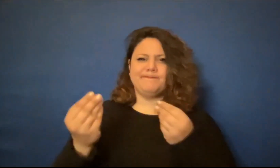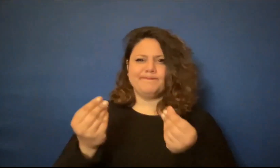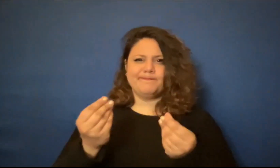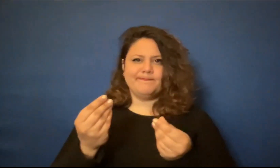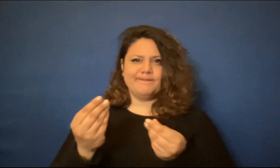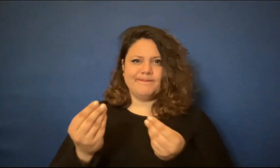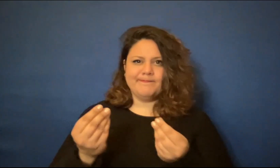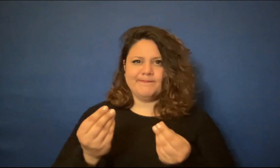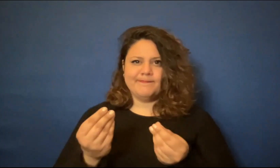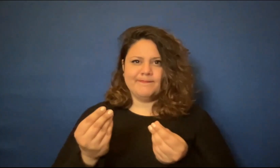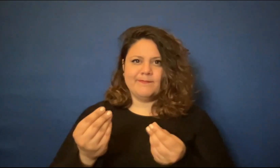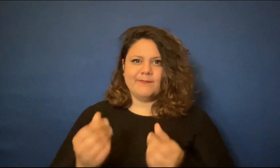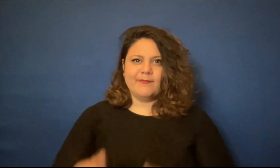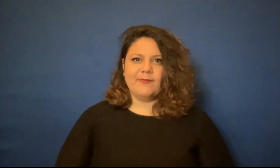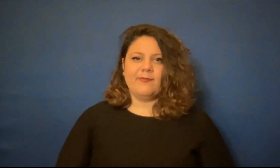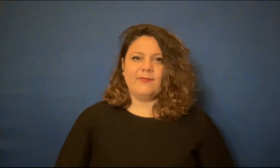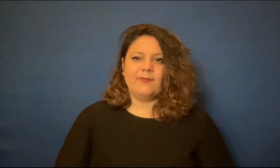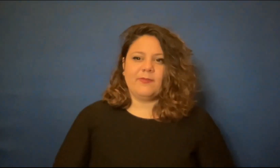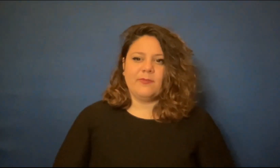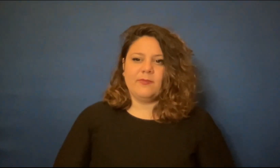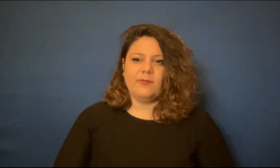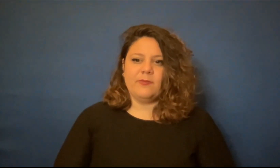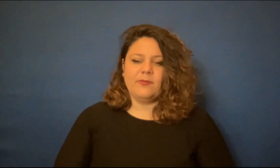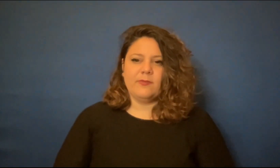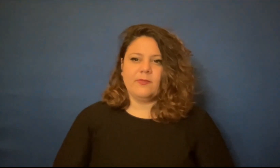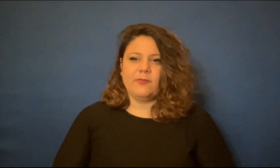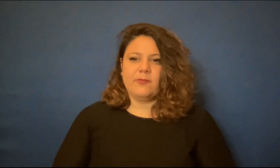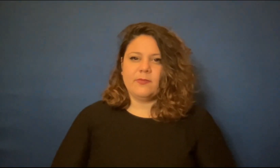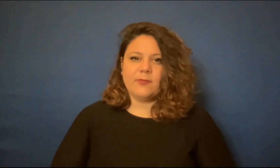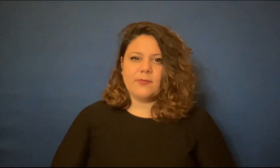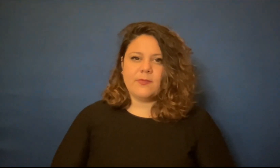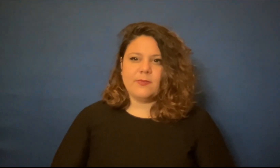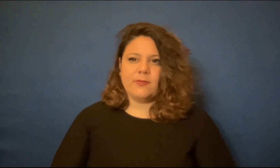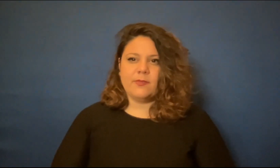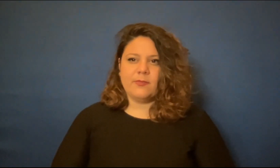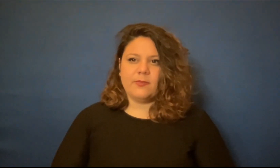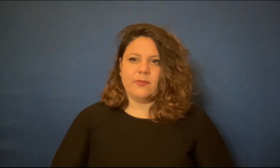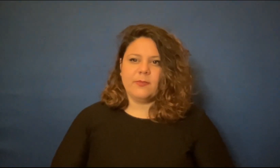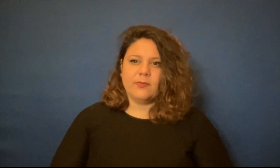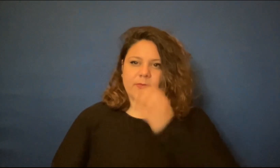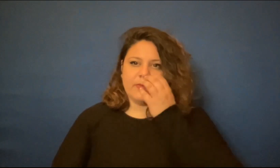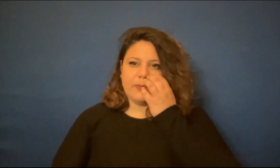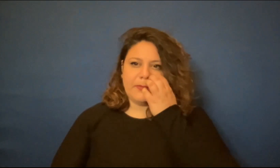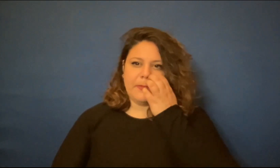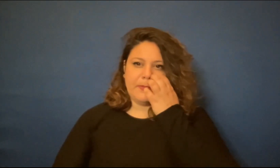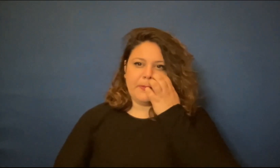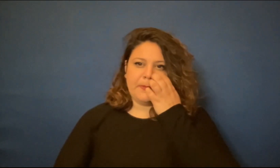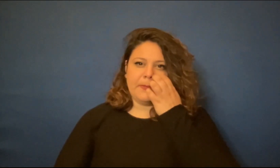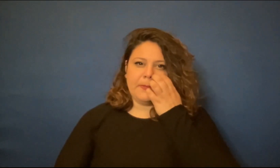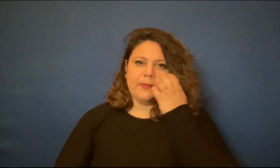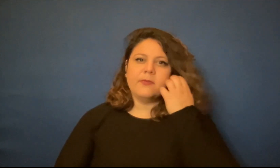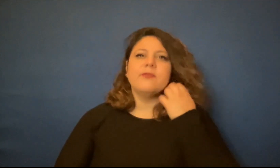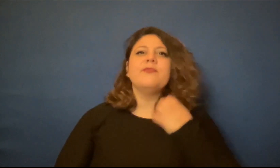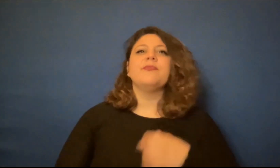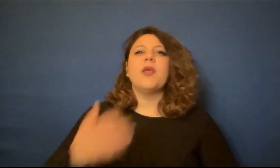estaban tomándose las cosas, el tema de trabajar los trabajos sola, hacer trabajos sola,